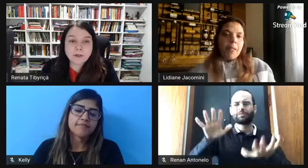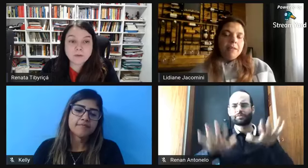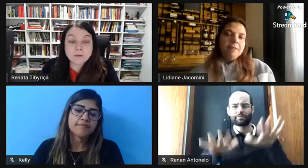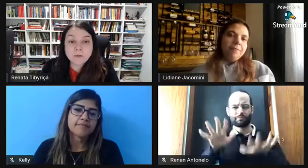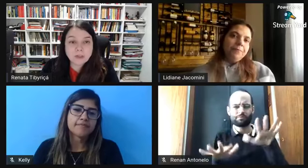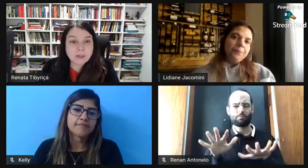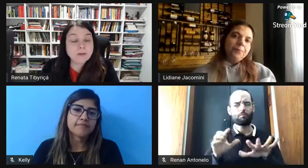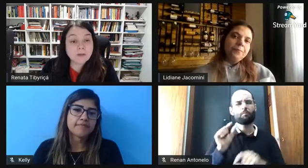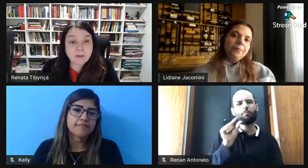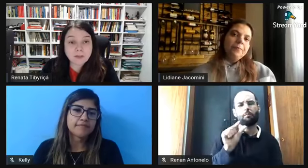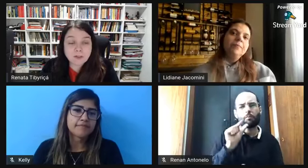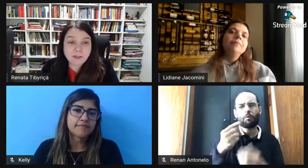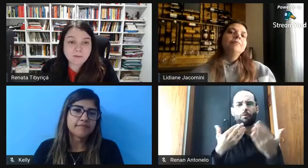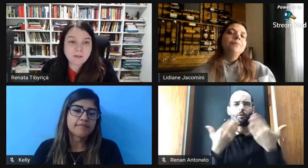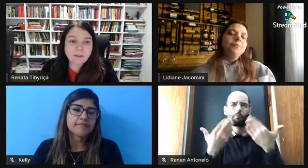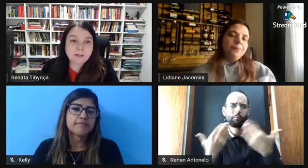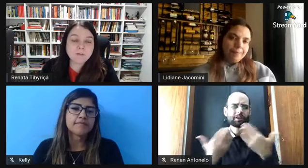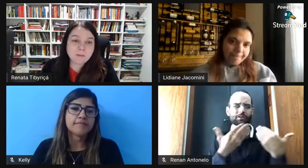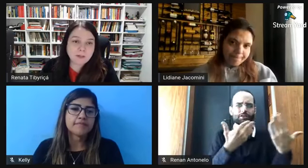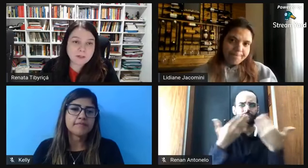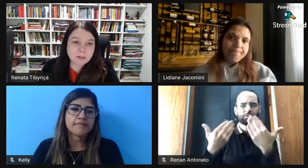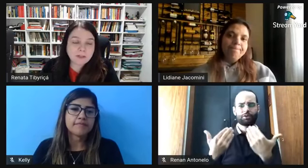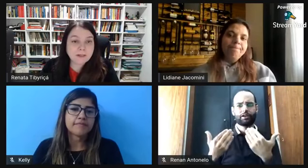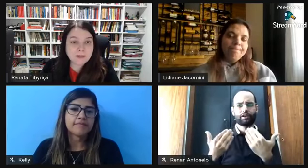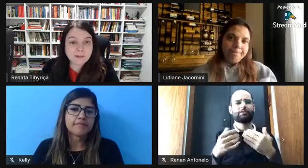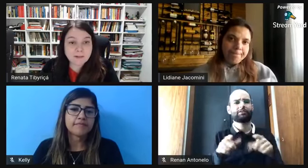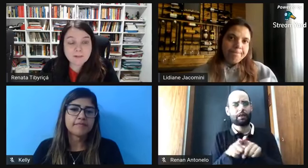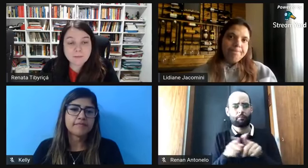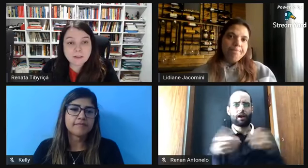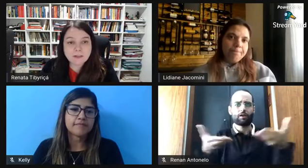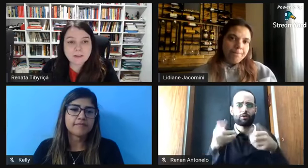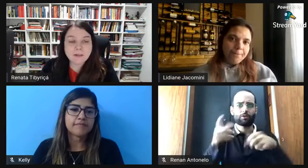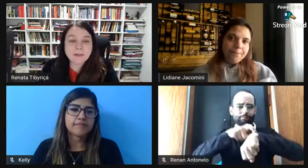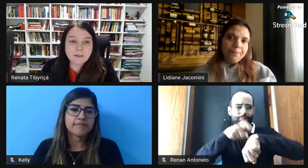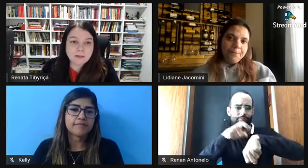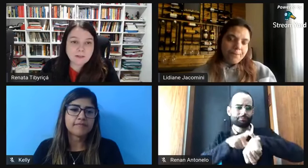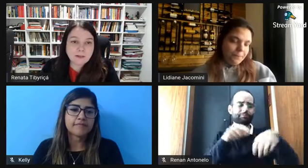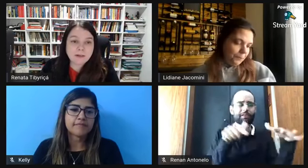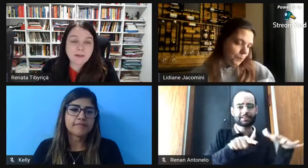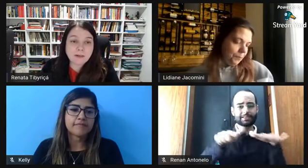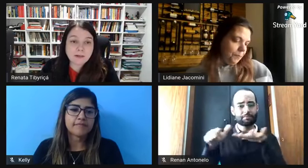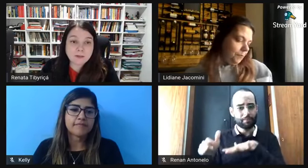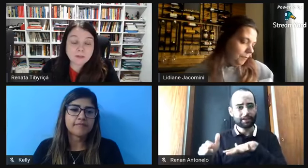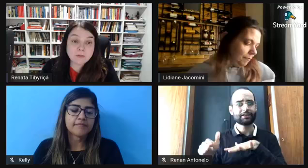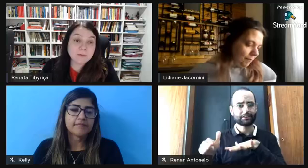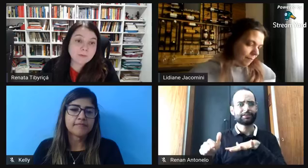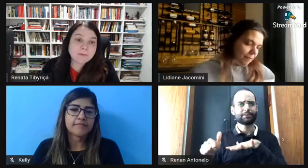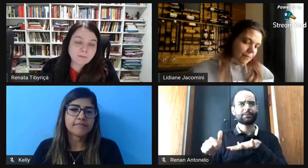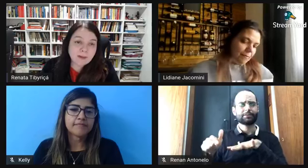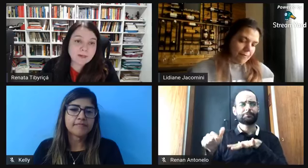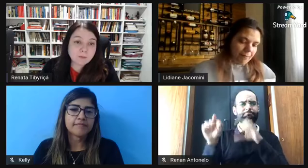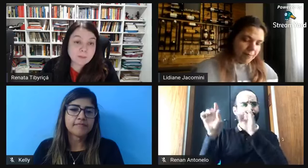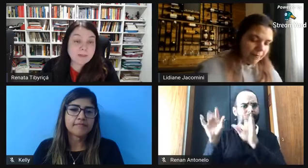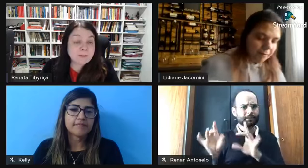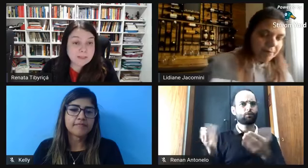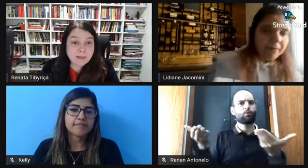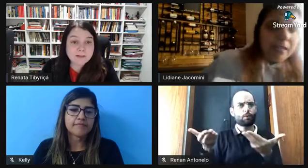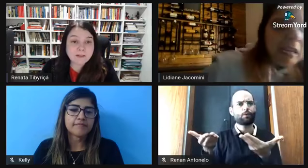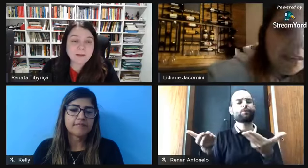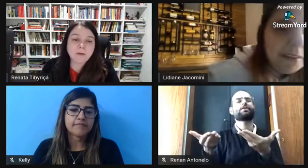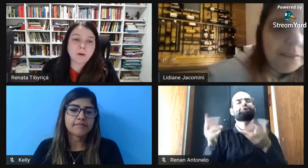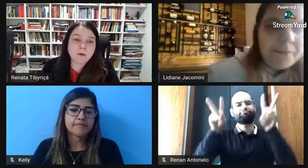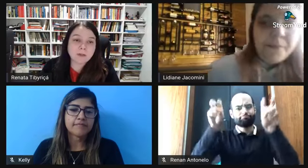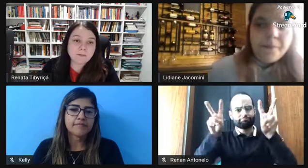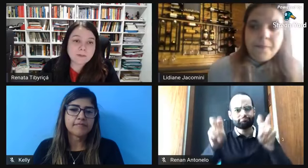pouco discutido, debatido, e nesse momento que a gente está na semana que a gente fala sobre a